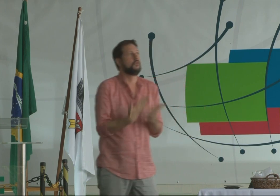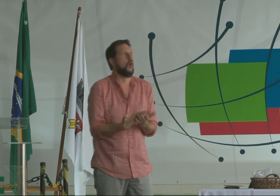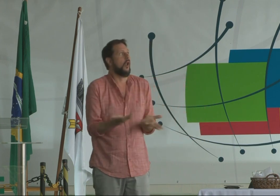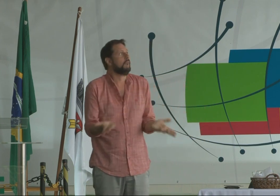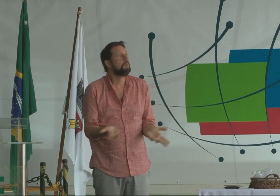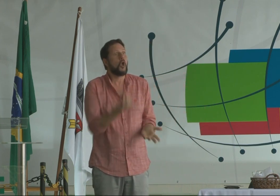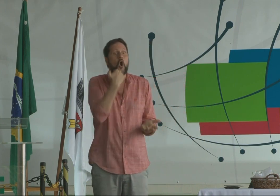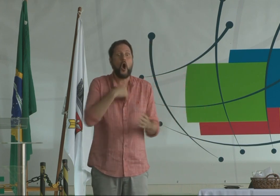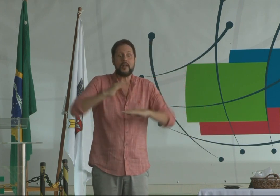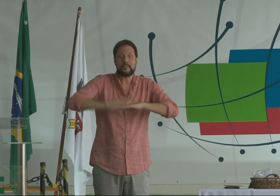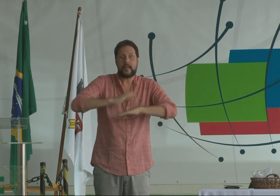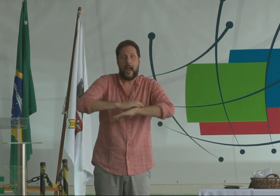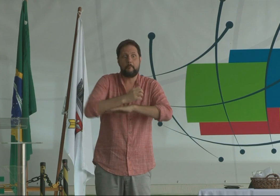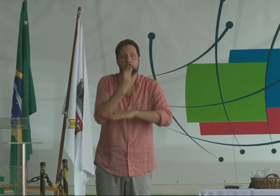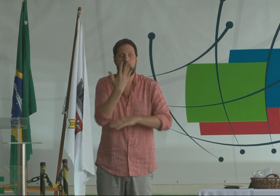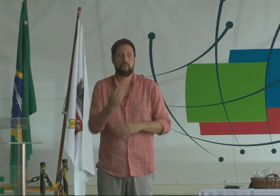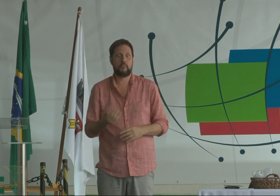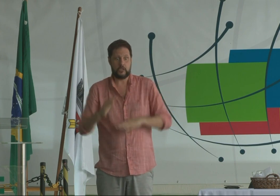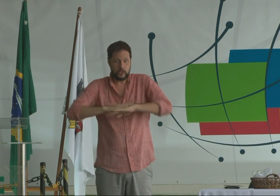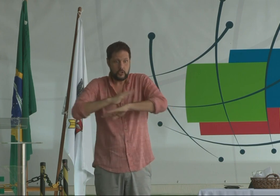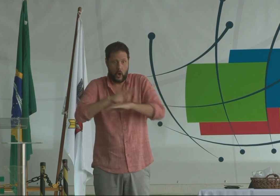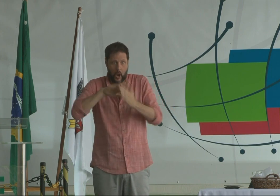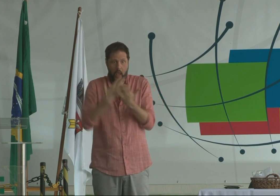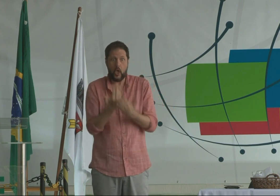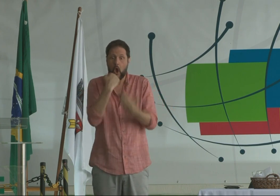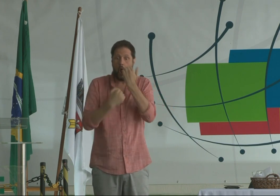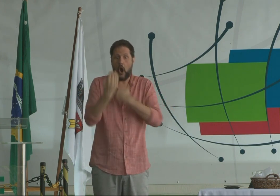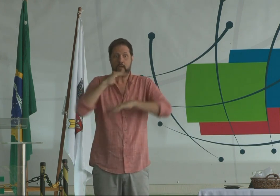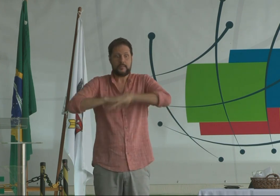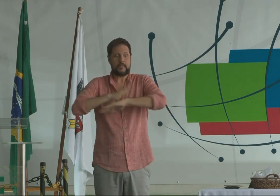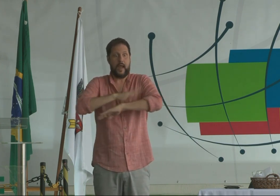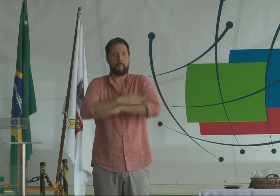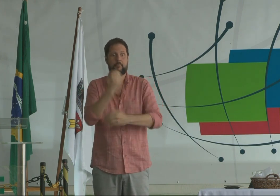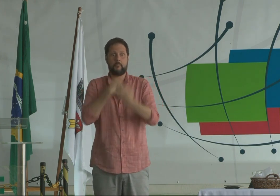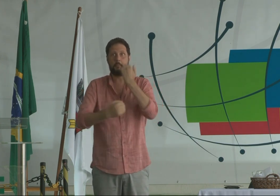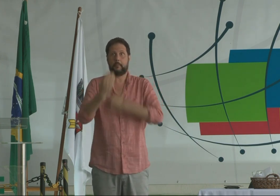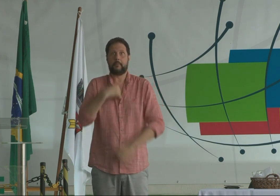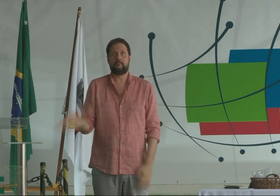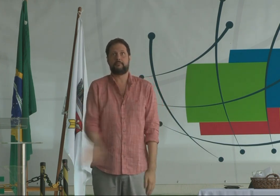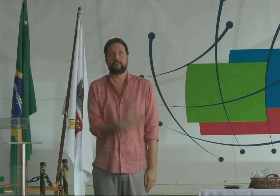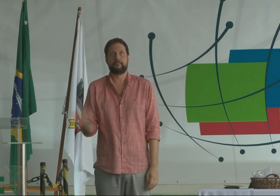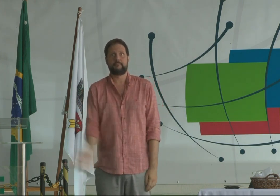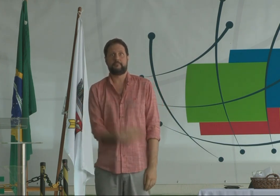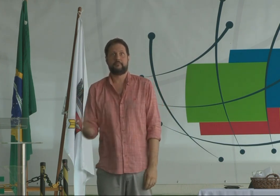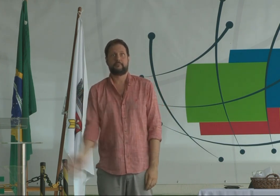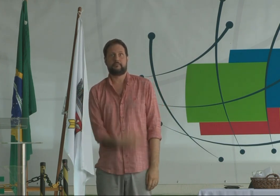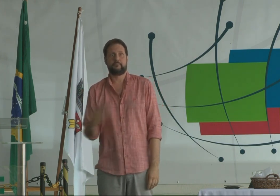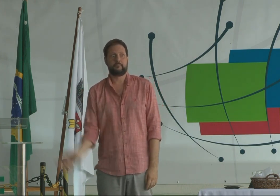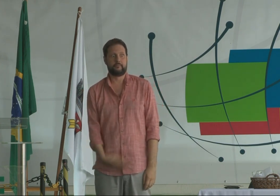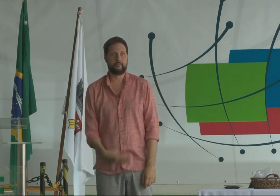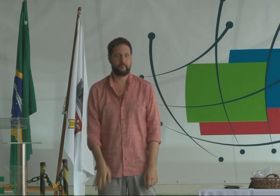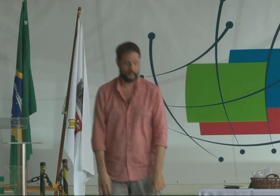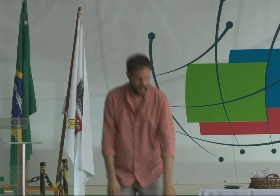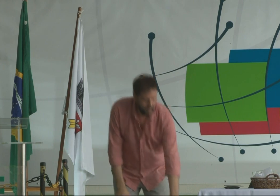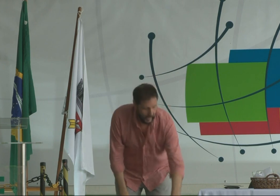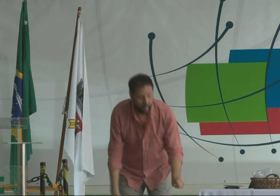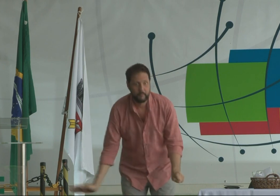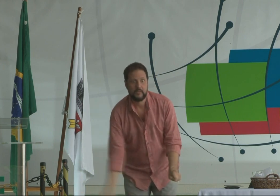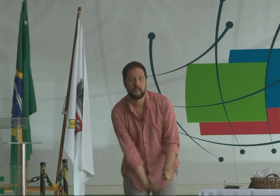ó, não pode negar. Tá, mas e aí? Como que vai ser? A gente vai dividir, dividir o sapo, né? Então, aceita, aceita, recebe, recebe,